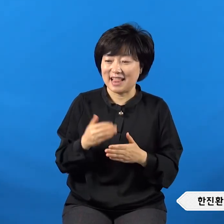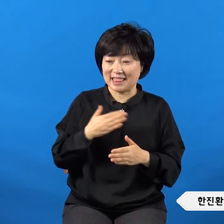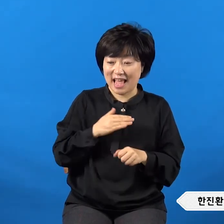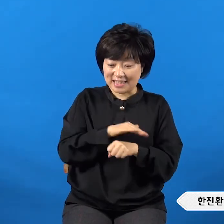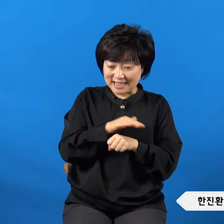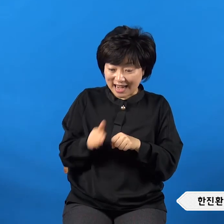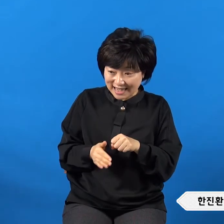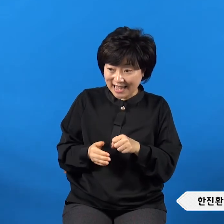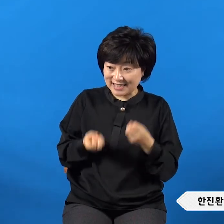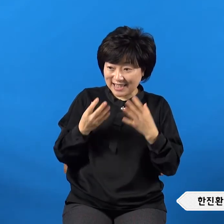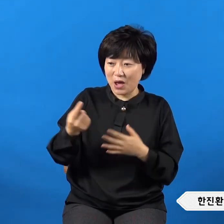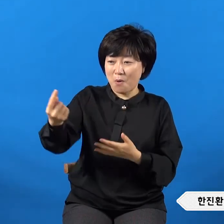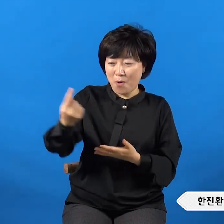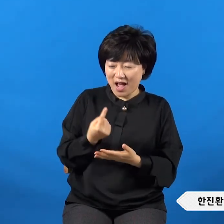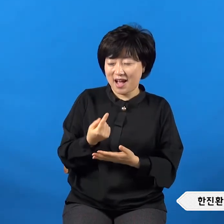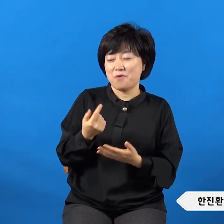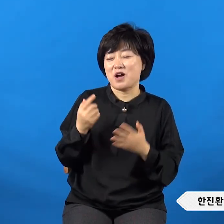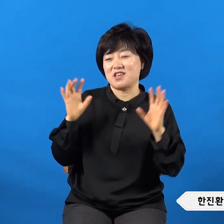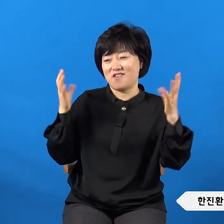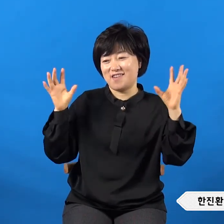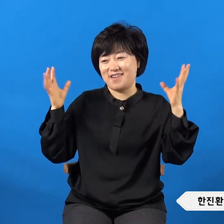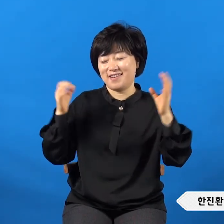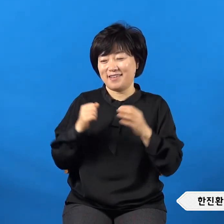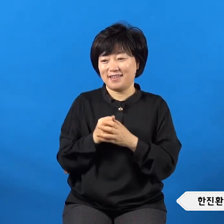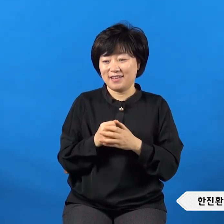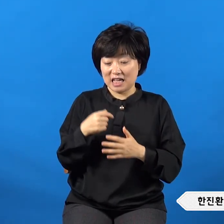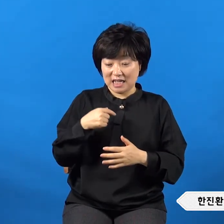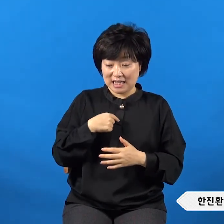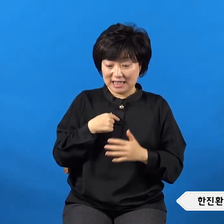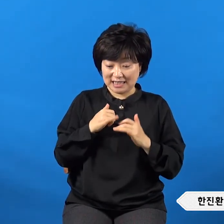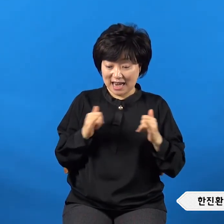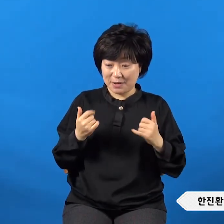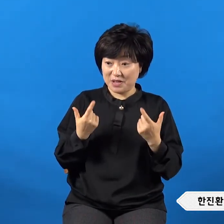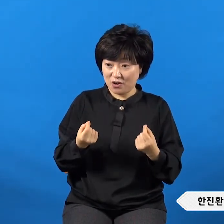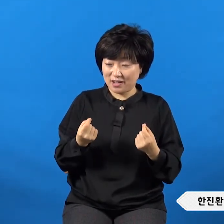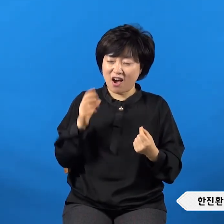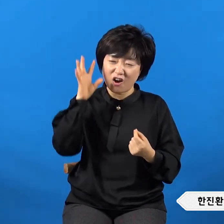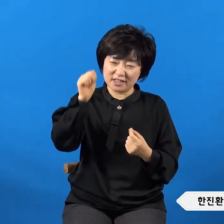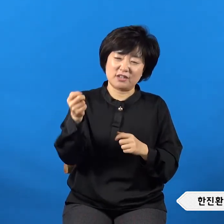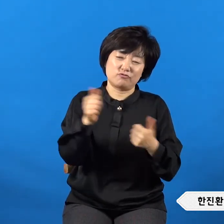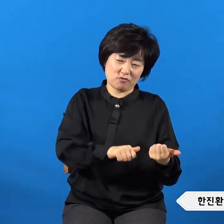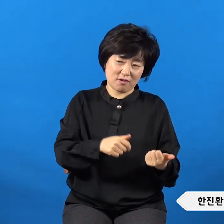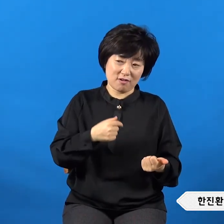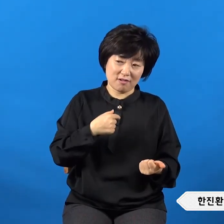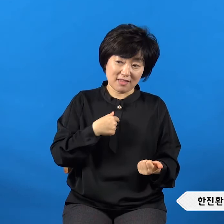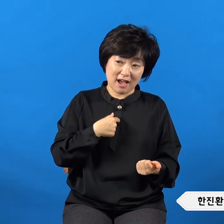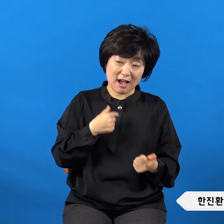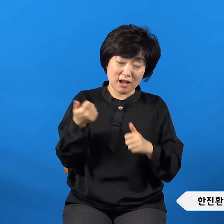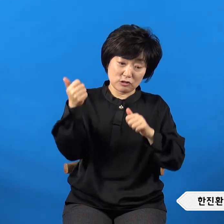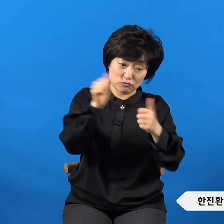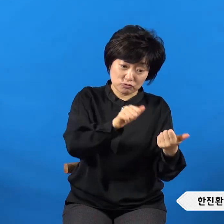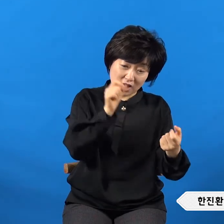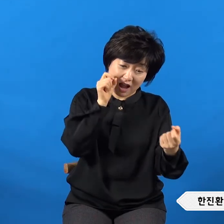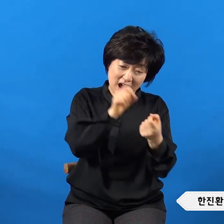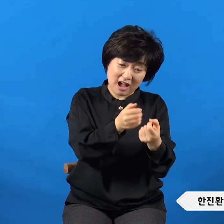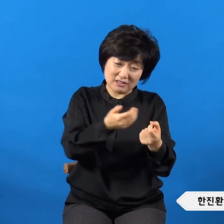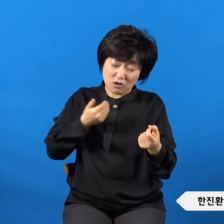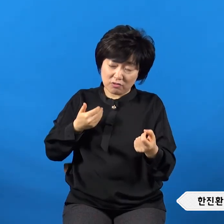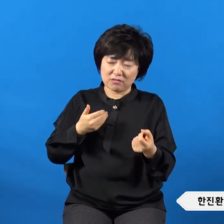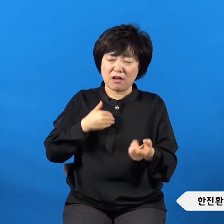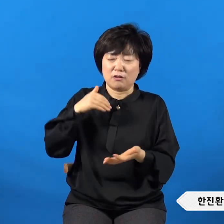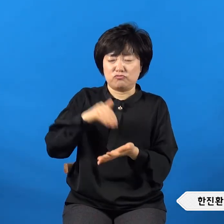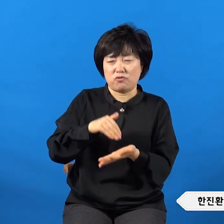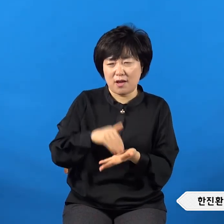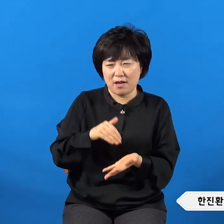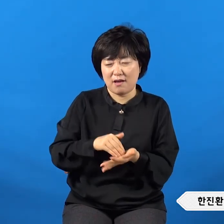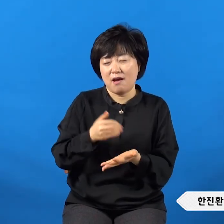안녕하십니까? 저의 장례식에 오신 것을 환영합니다. 사람은 언젠가는 이렇게 죽게 되어 있지요. 저도 죽음을 맞이하면서 후회되는